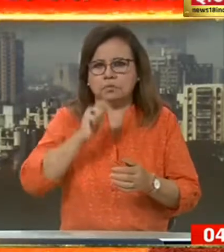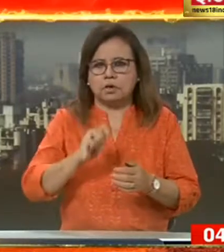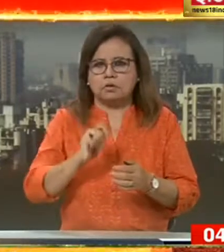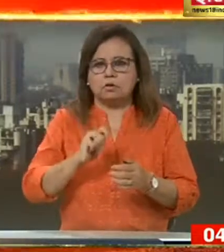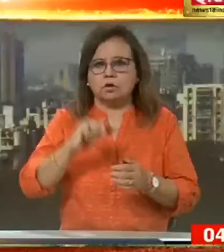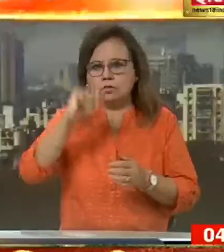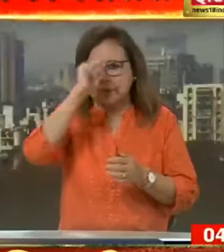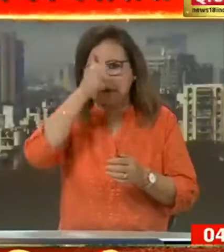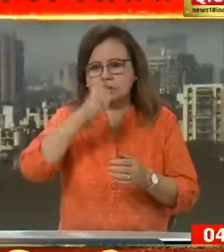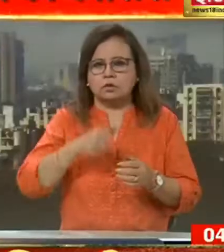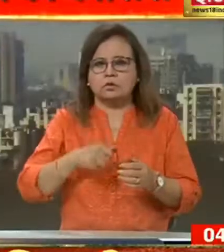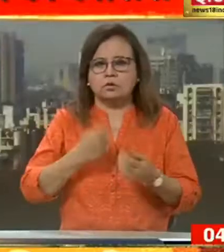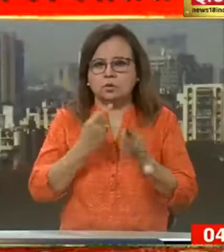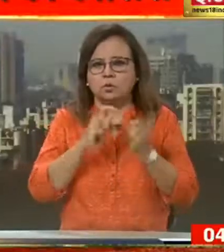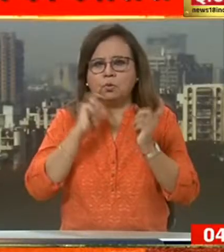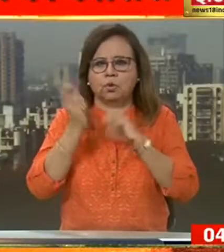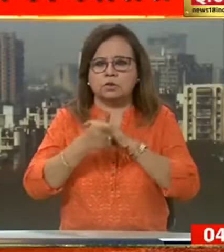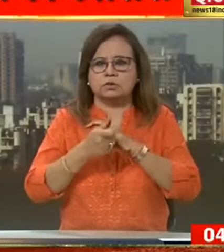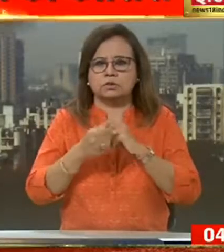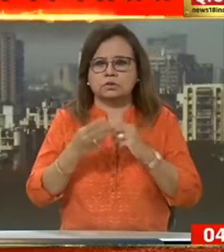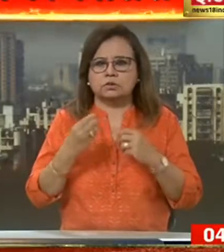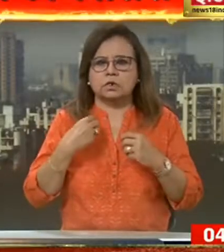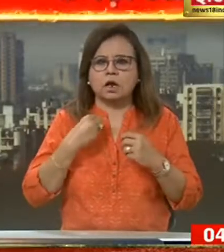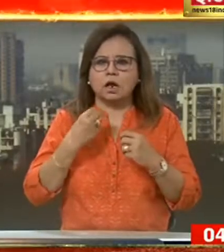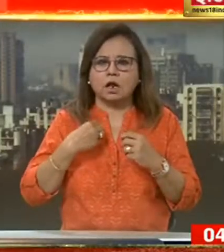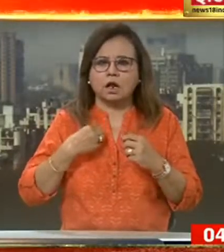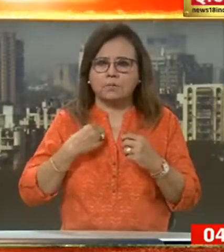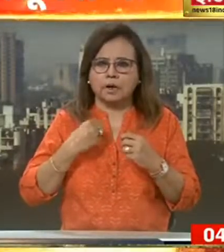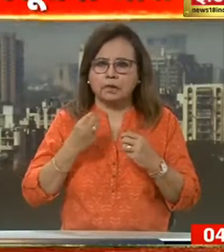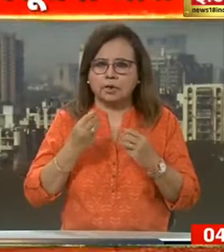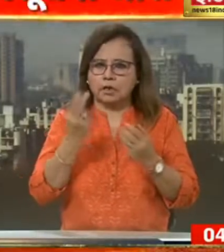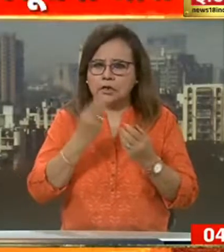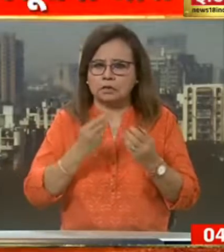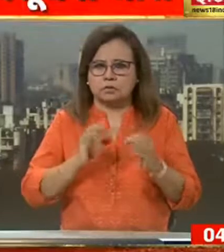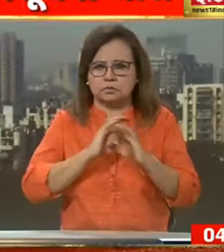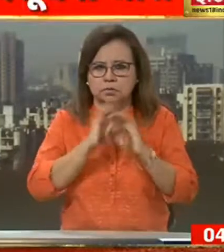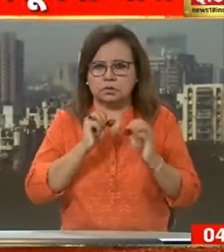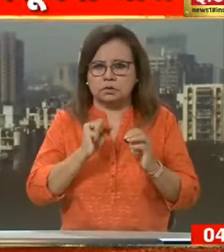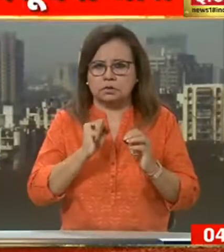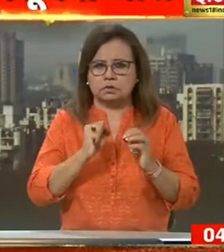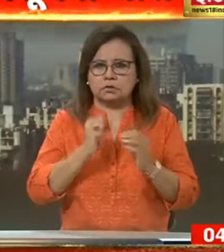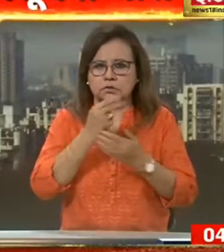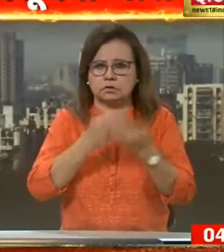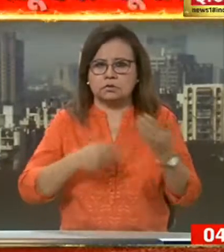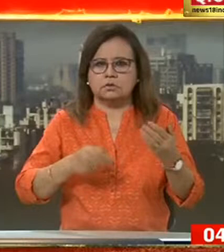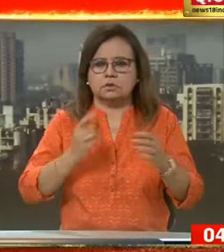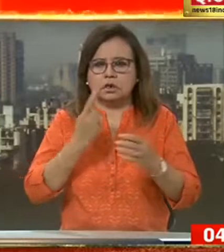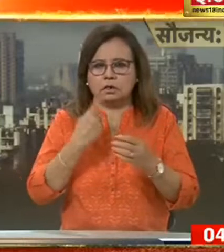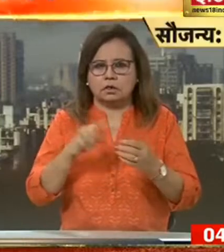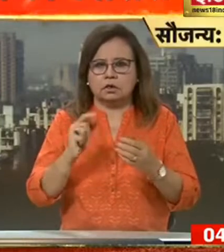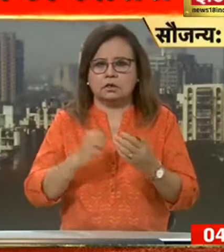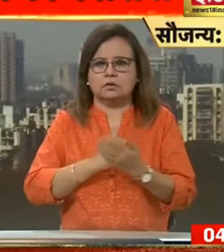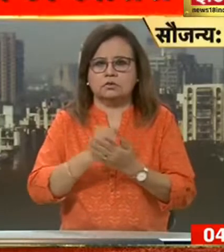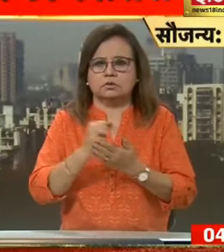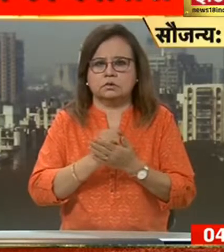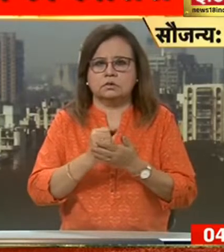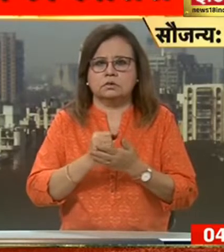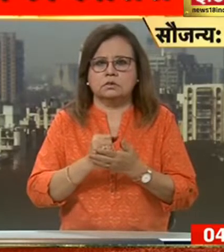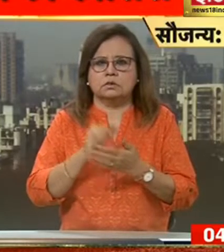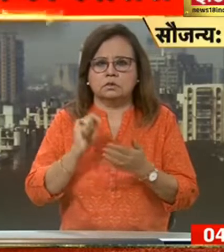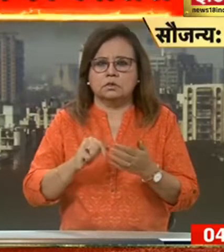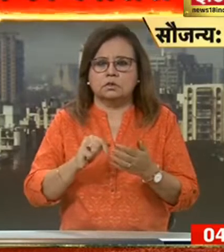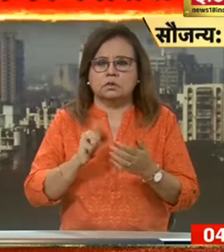भारत के निर्माण और भारत को सबस्क्राइब चित्र मजबूती से स्थापित करने के दृष्टिकोण को साकार करने